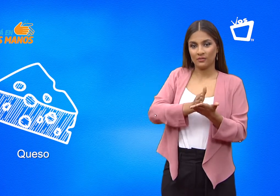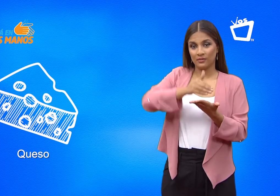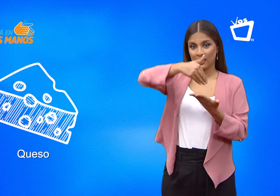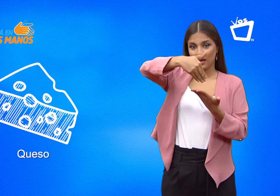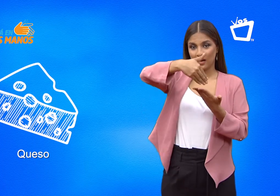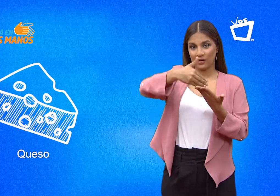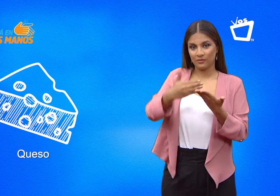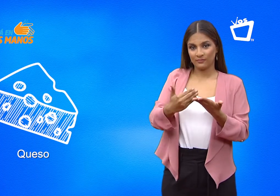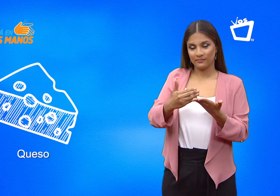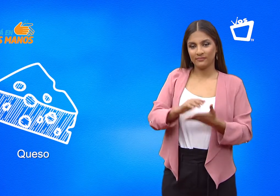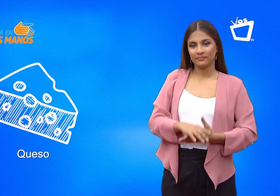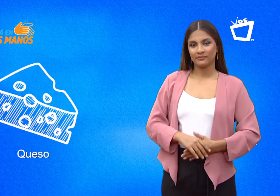Queso.